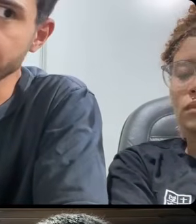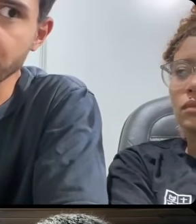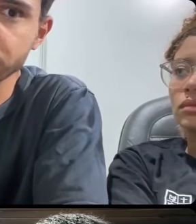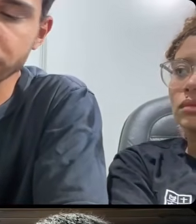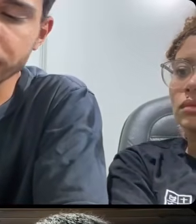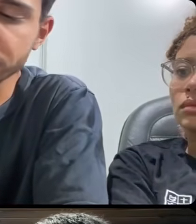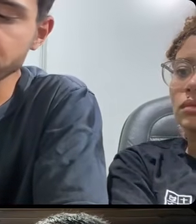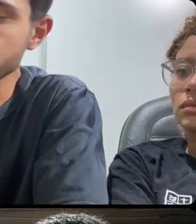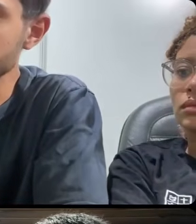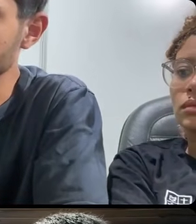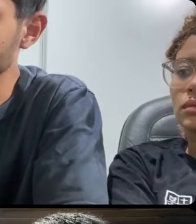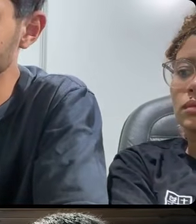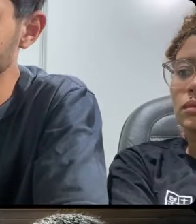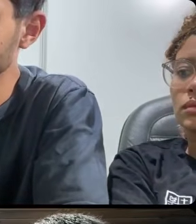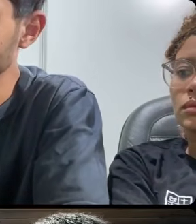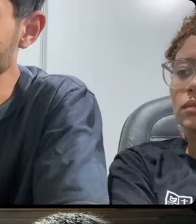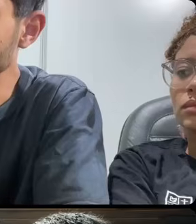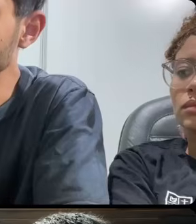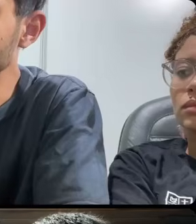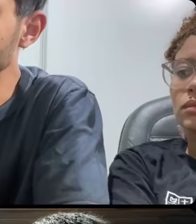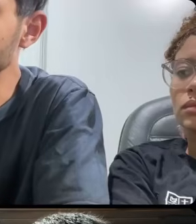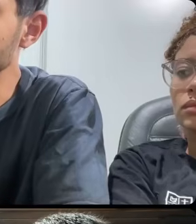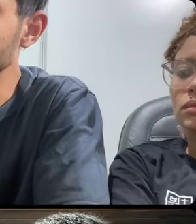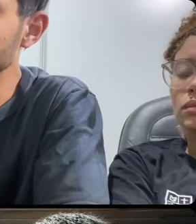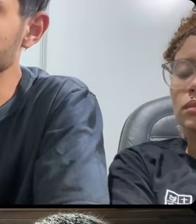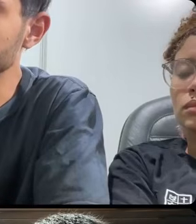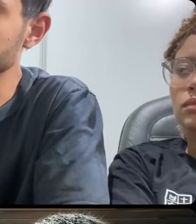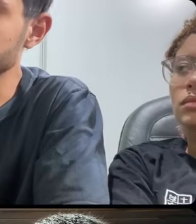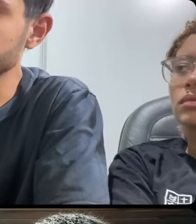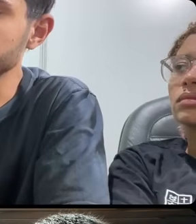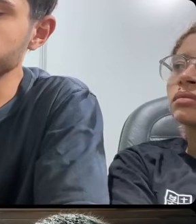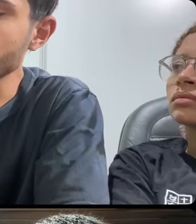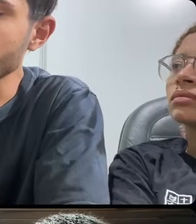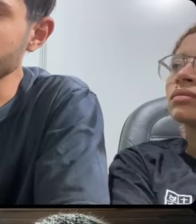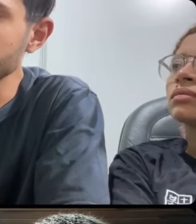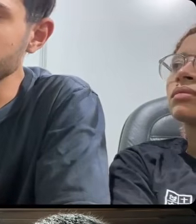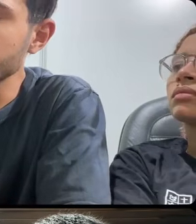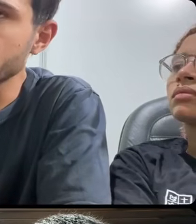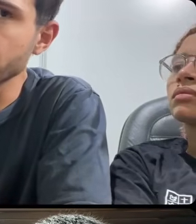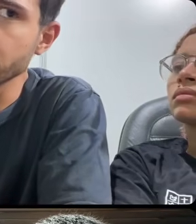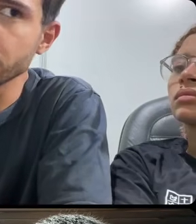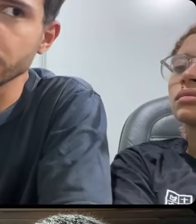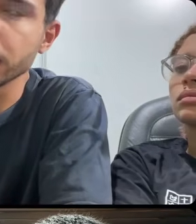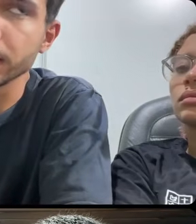só aumentava a abstinência, sabe? Então não deu muito certo.